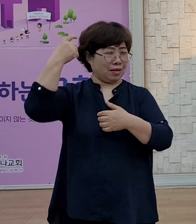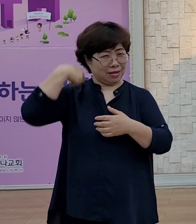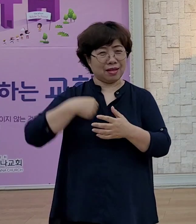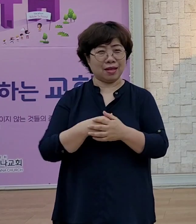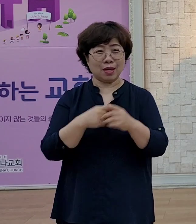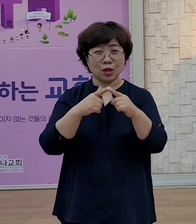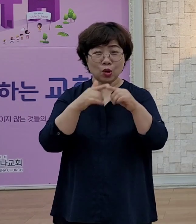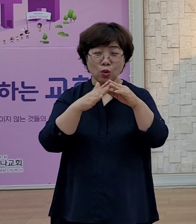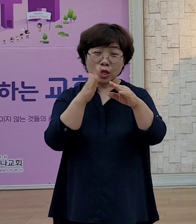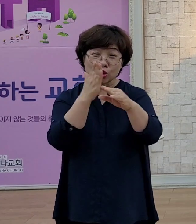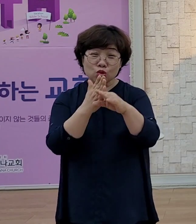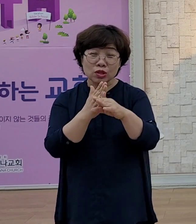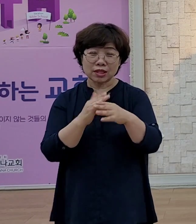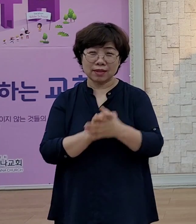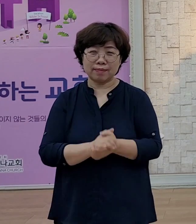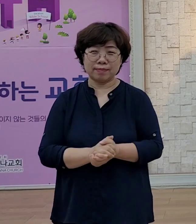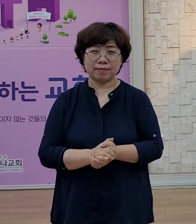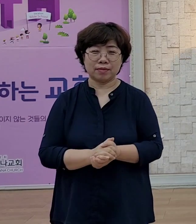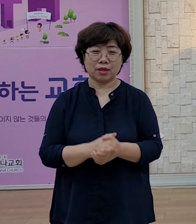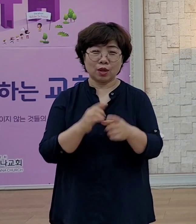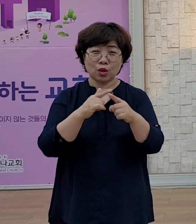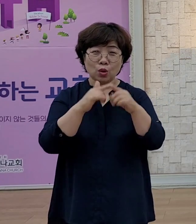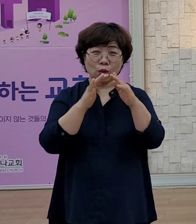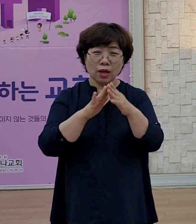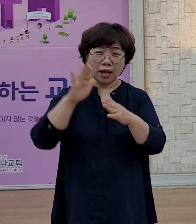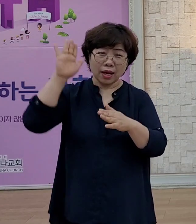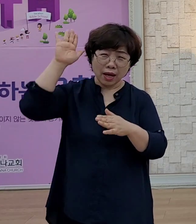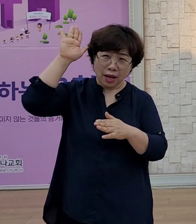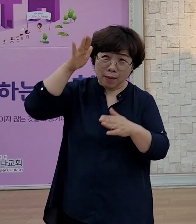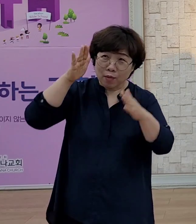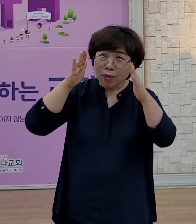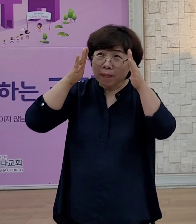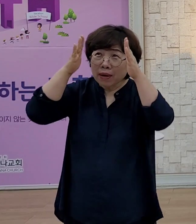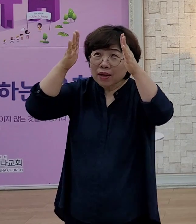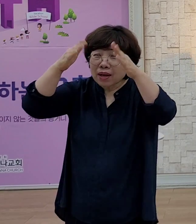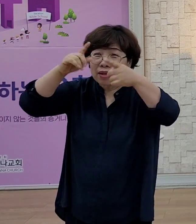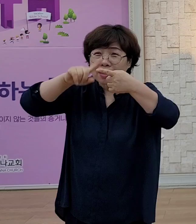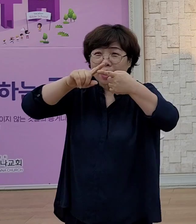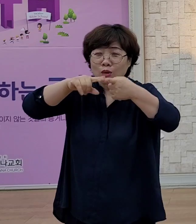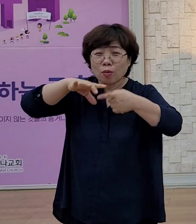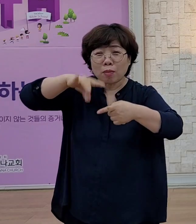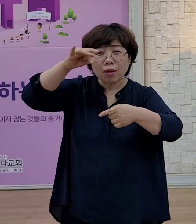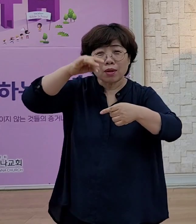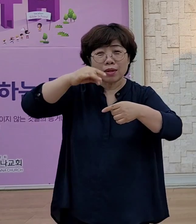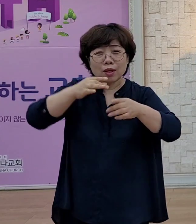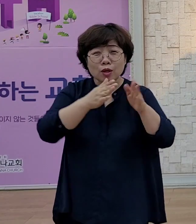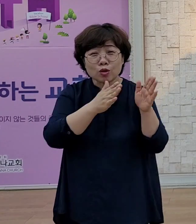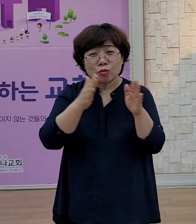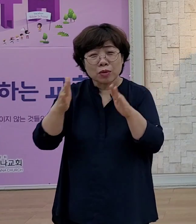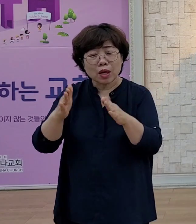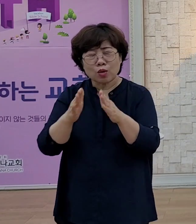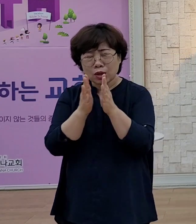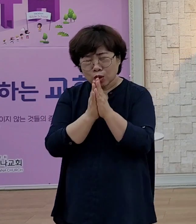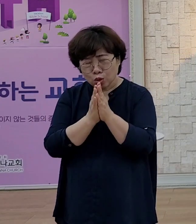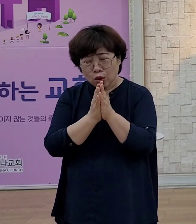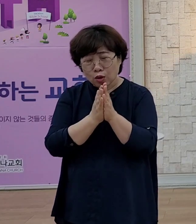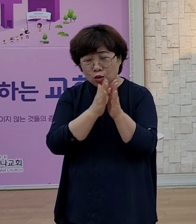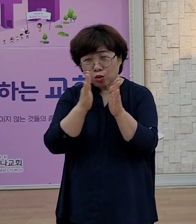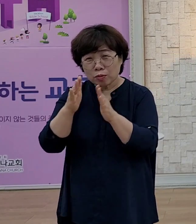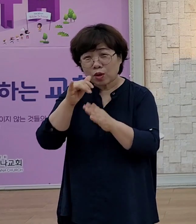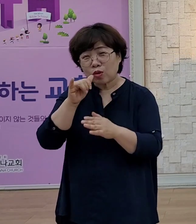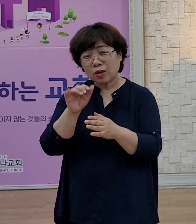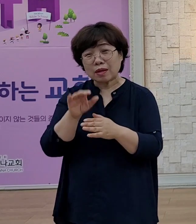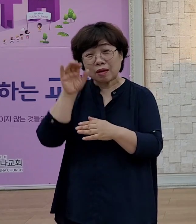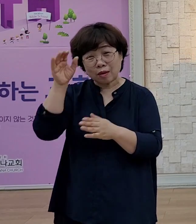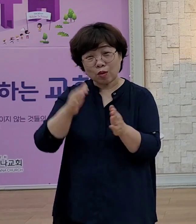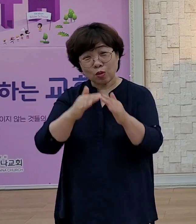교회 중심으로, 교회가 앞으로 나아가야 할 방향으로, 이렇게 참 이 지역을